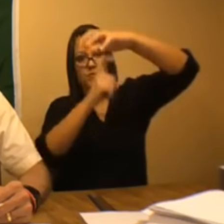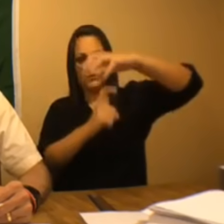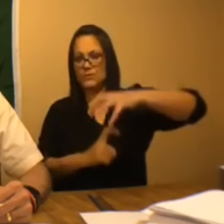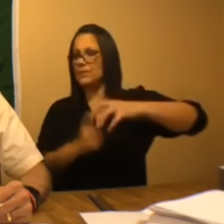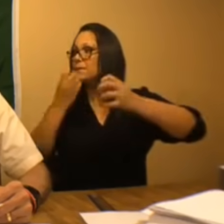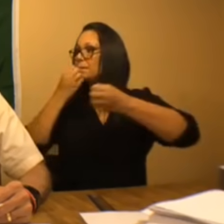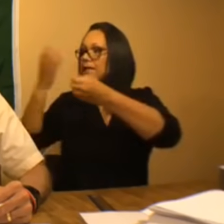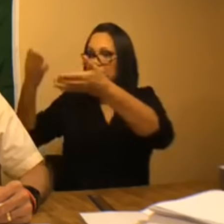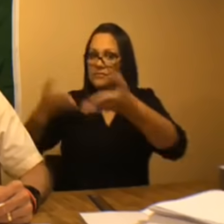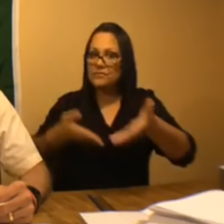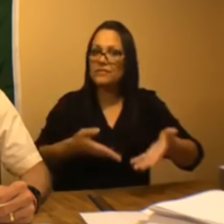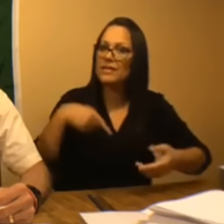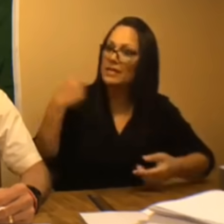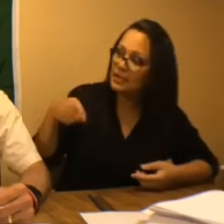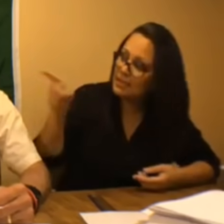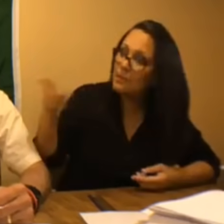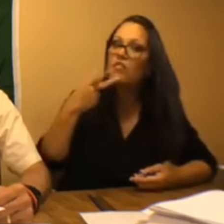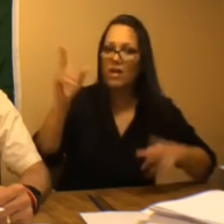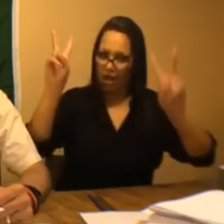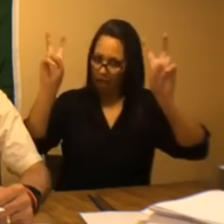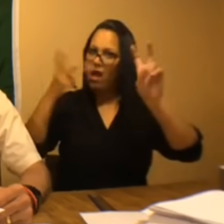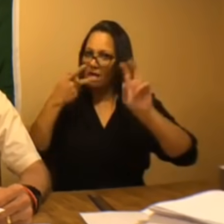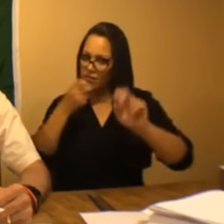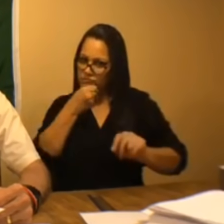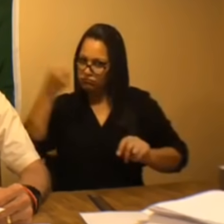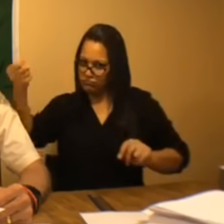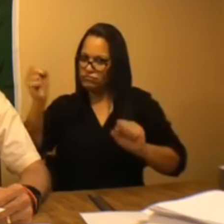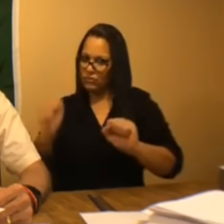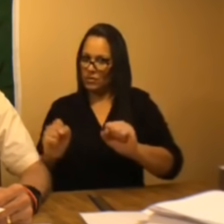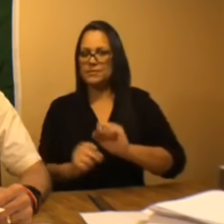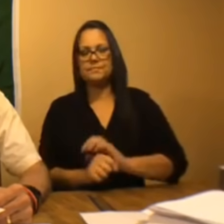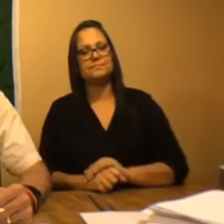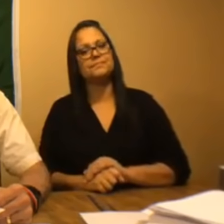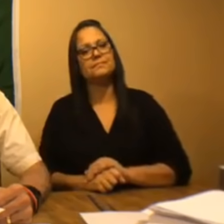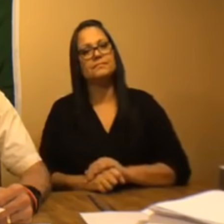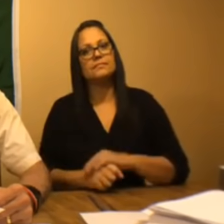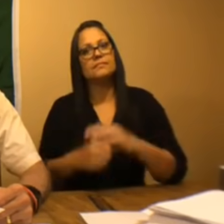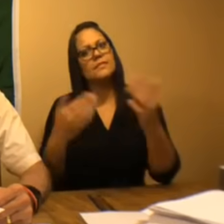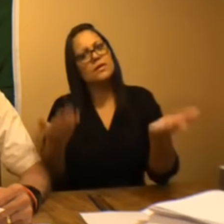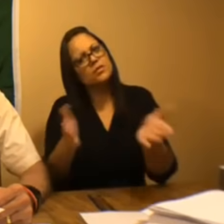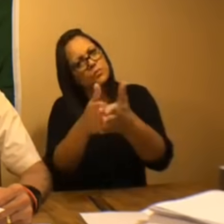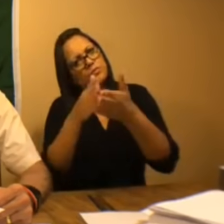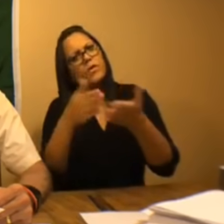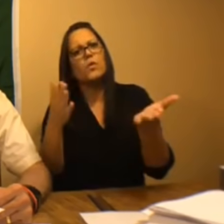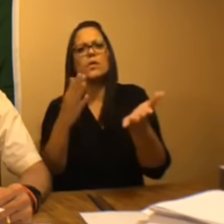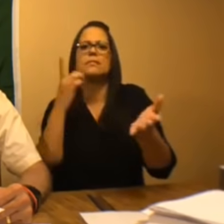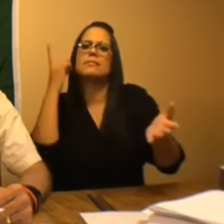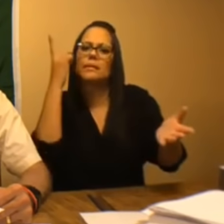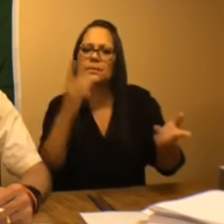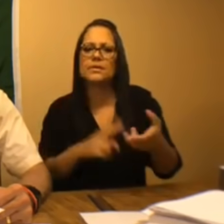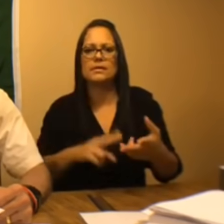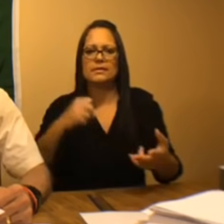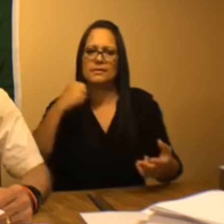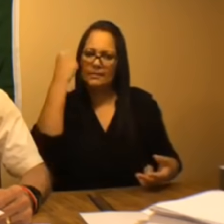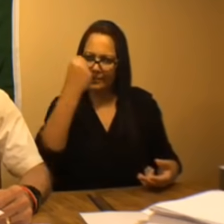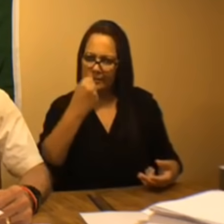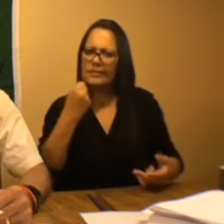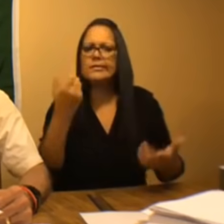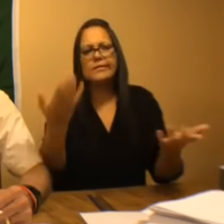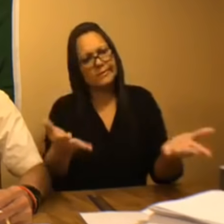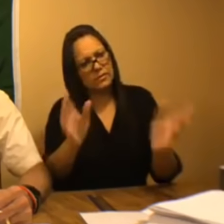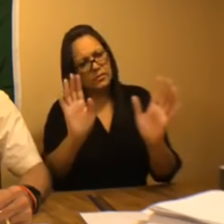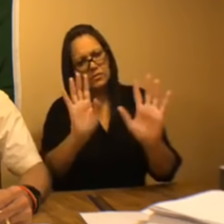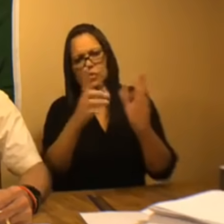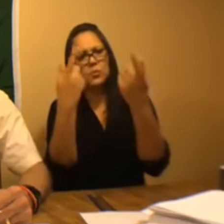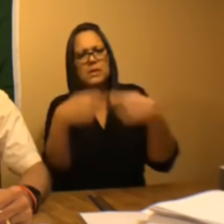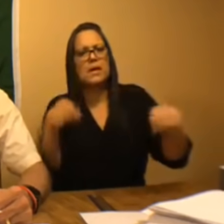Bem-vindo, Lana. A palavra está aberta daqui a pouco aí, tá ok? Fique à vontade aí. Então, a gente apela para os deputados, senadores, tá, que se preocupe não